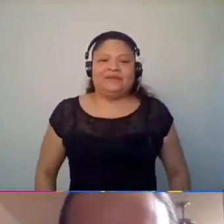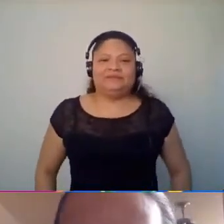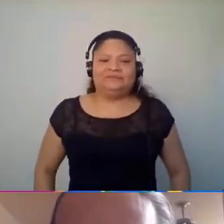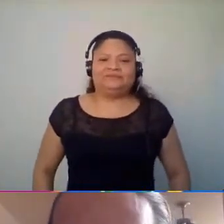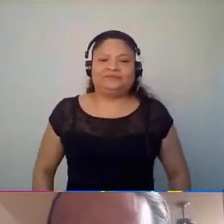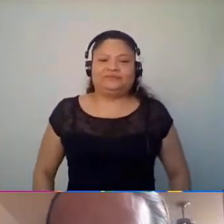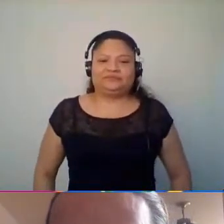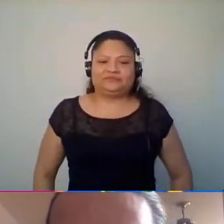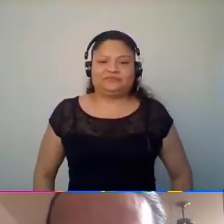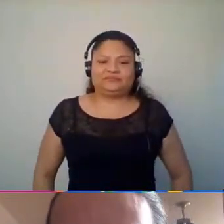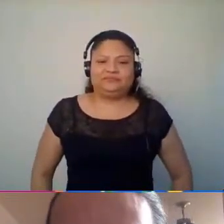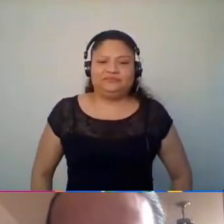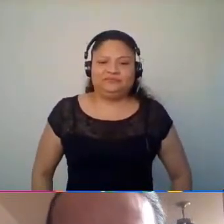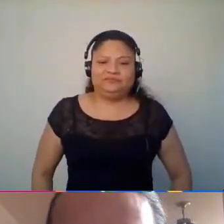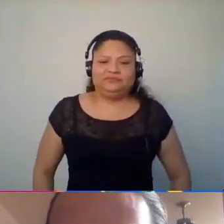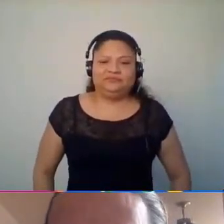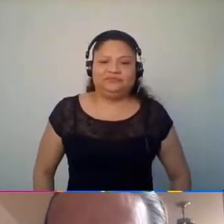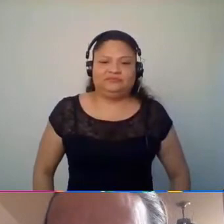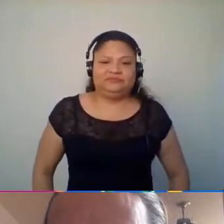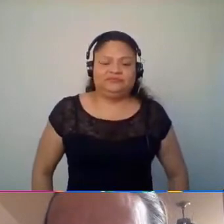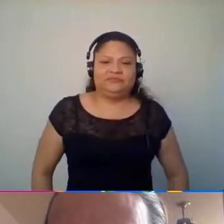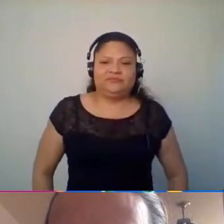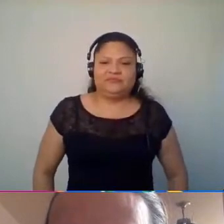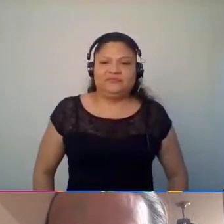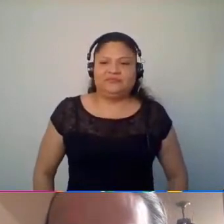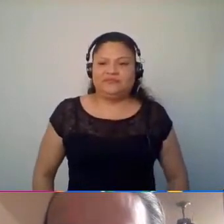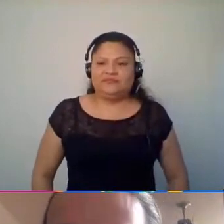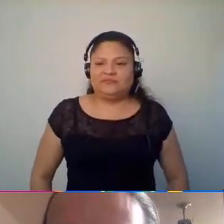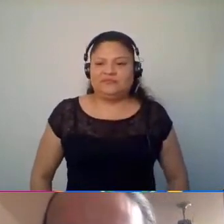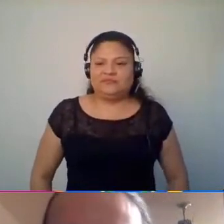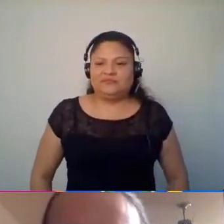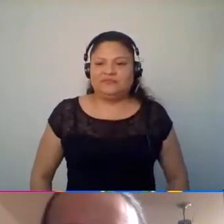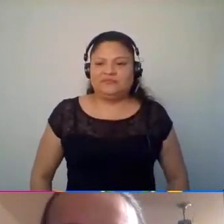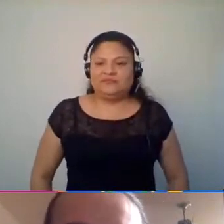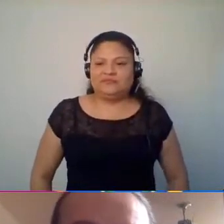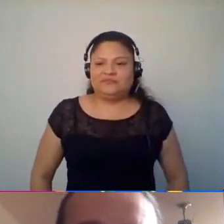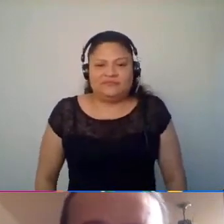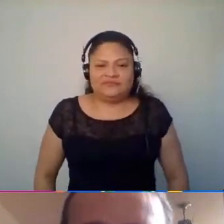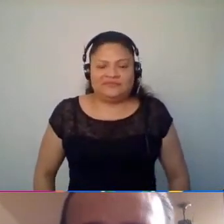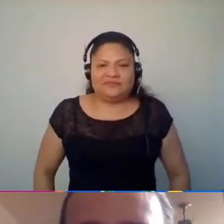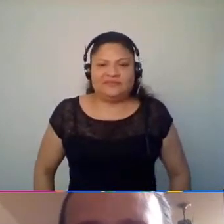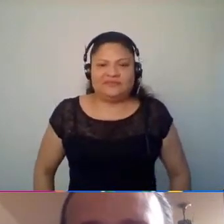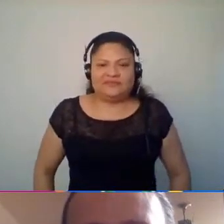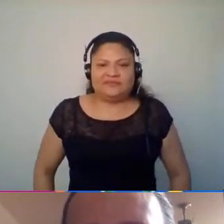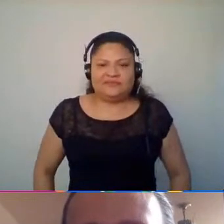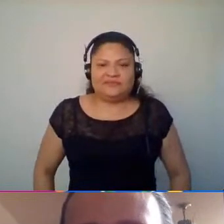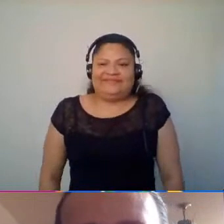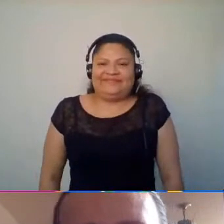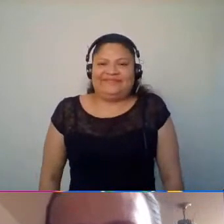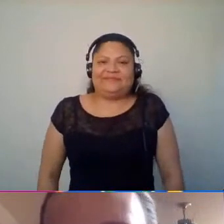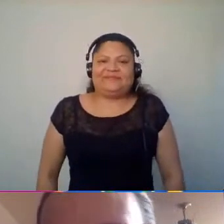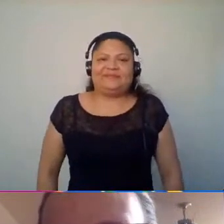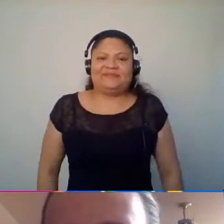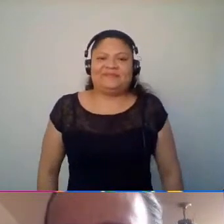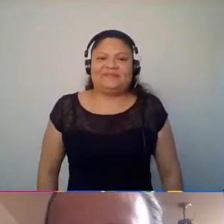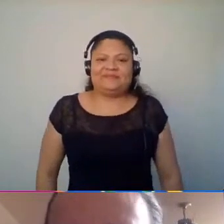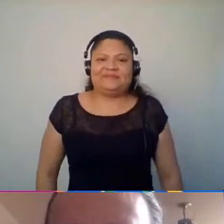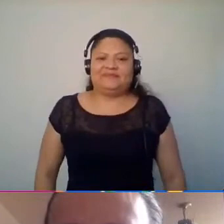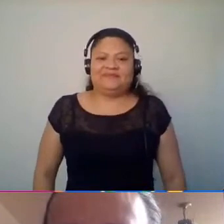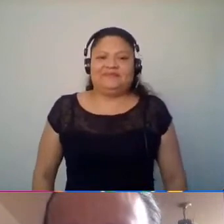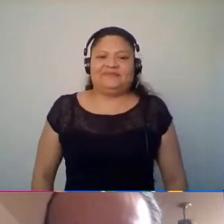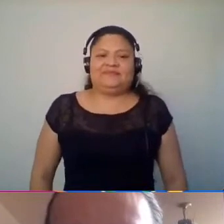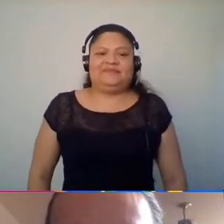gracias. De hecho, tenemos muchos comentarios felicitándolos, están muy contentos, muy emocionados con este